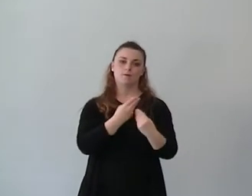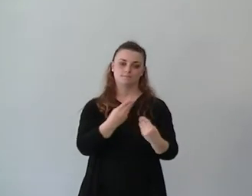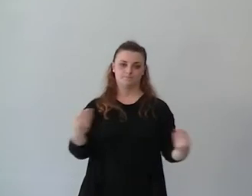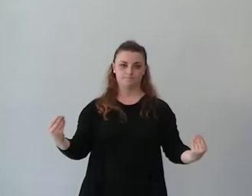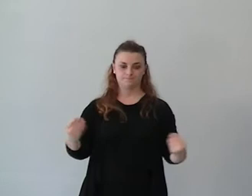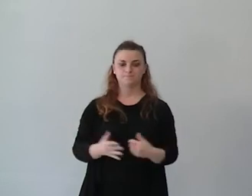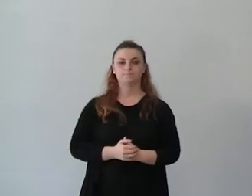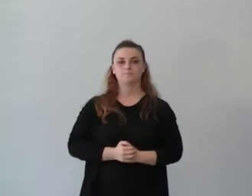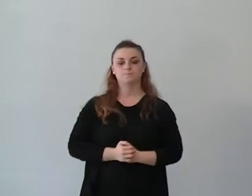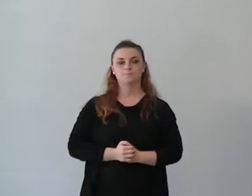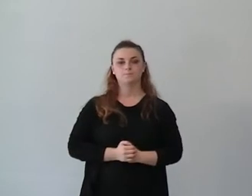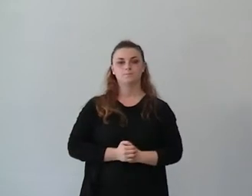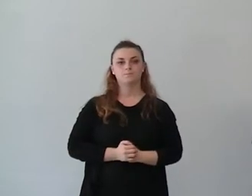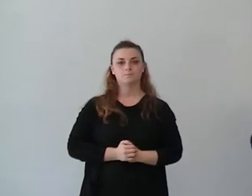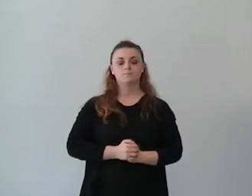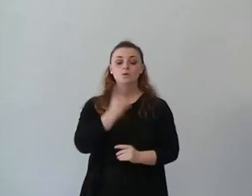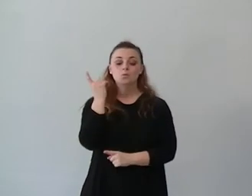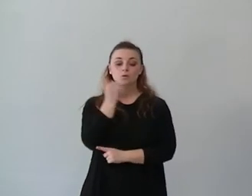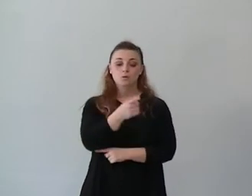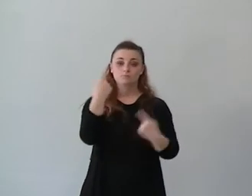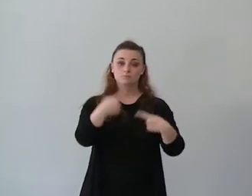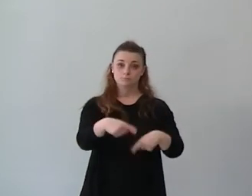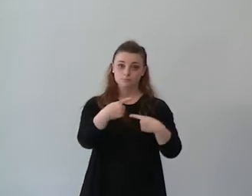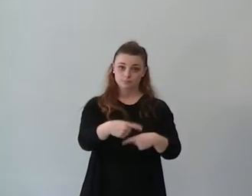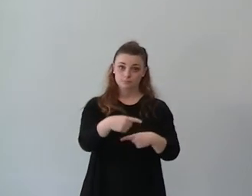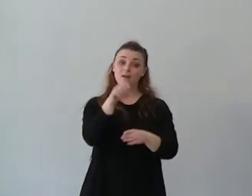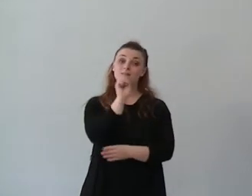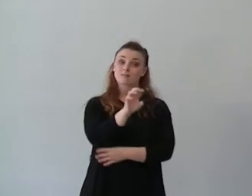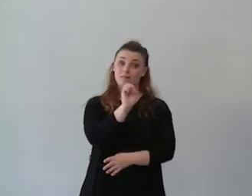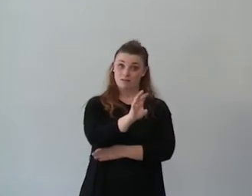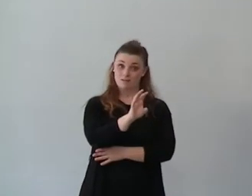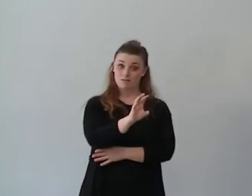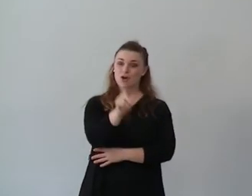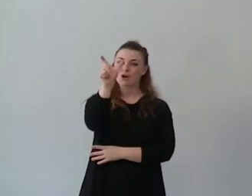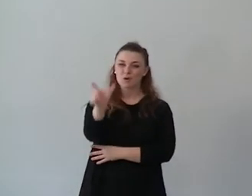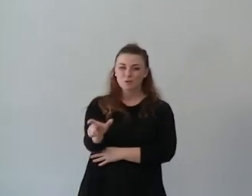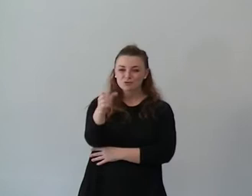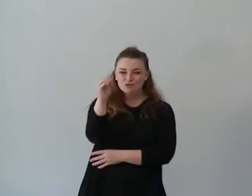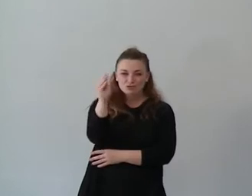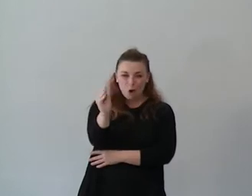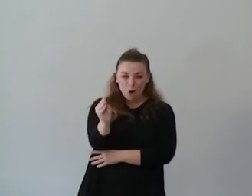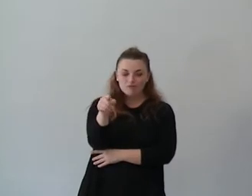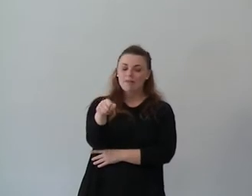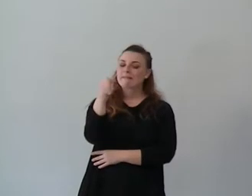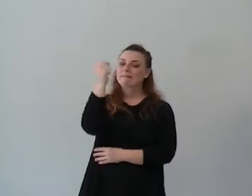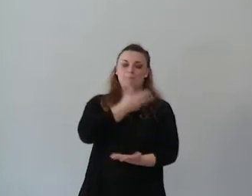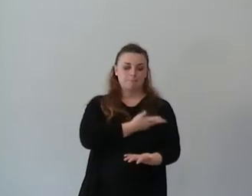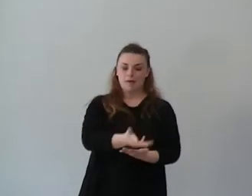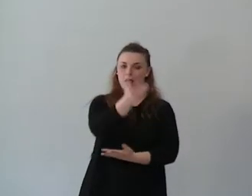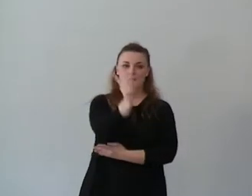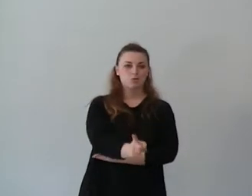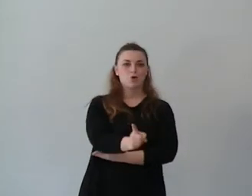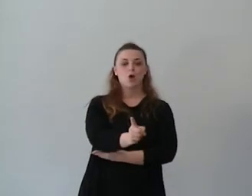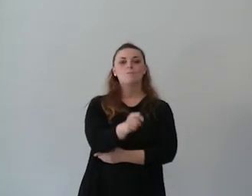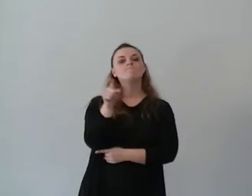Ok. Ordina queste cose e insegnali. Nessuno disprezzi la tua giovane età, ma sii di esempio ai